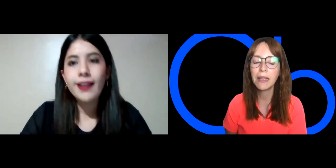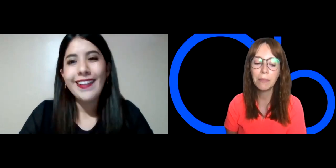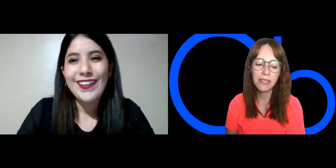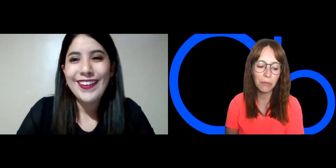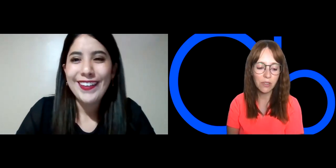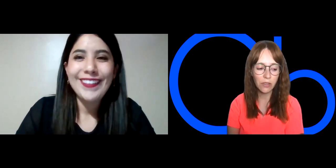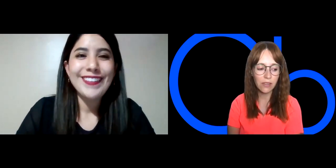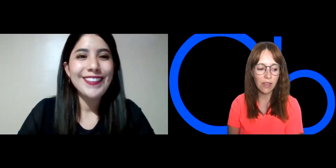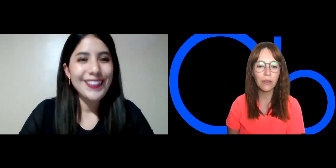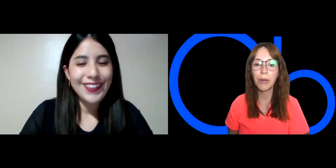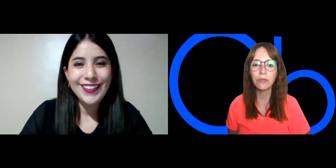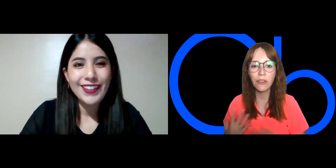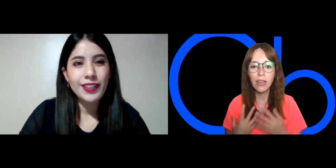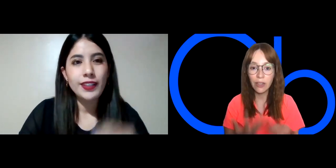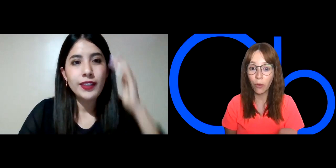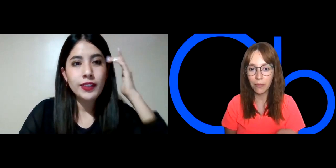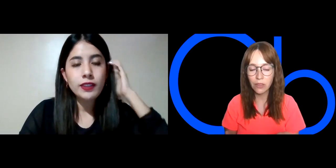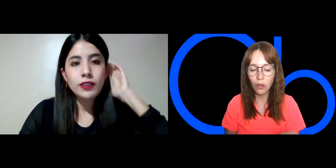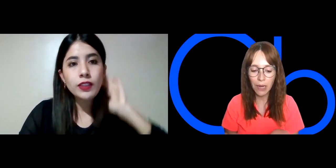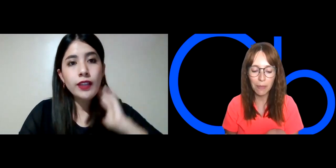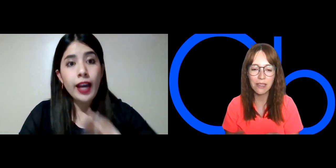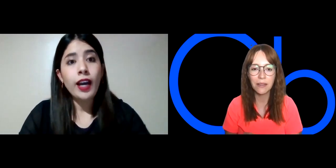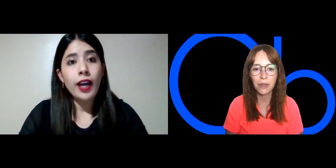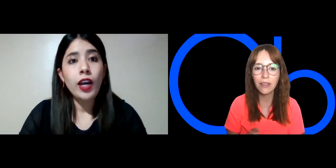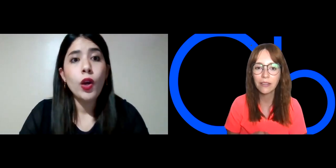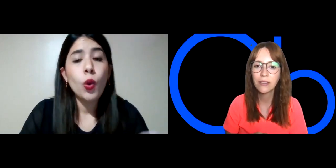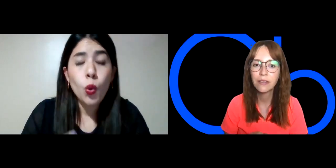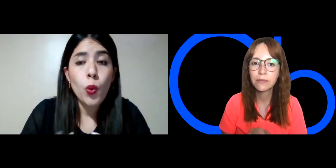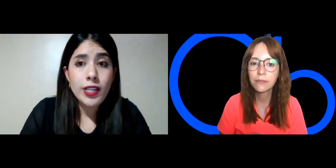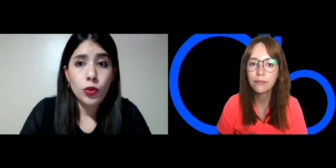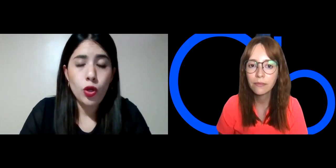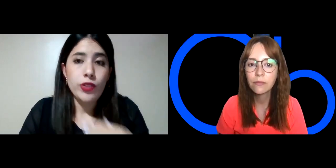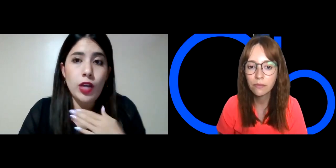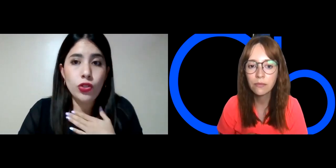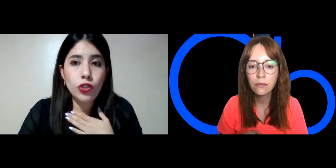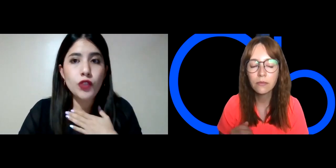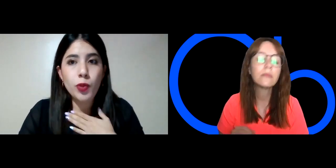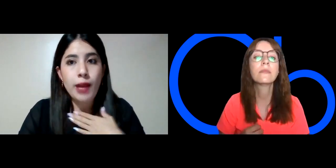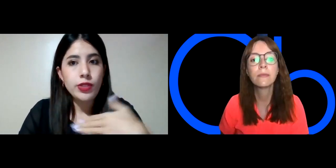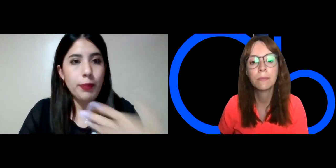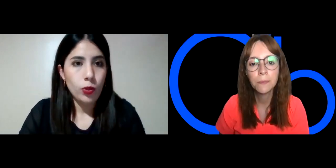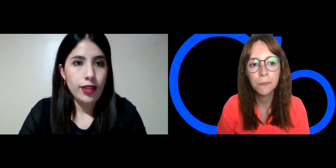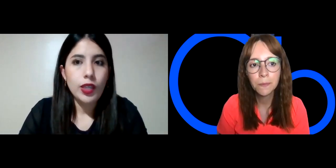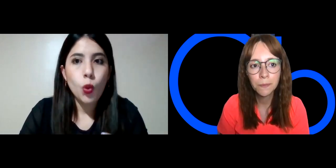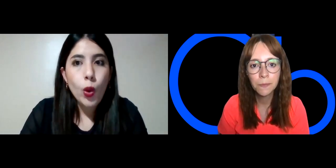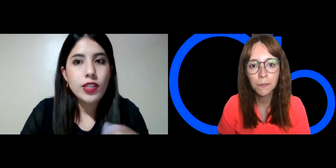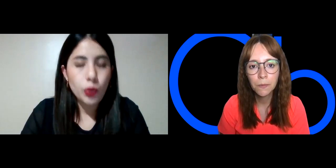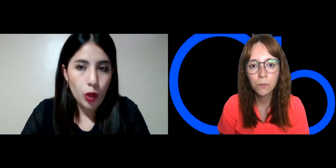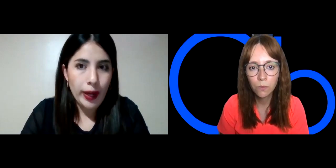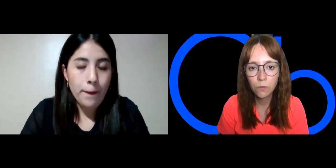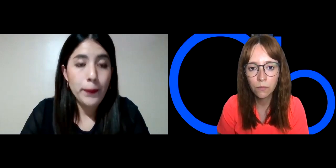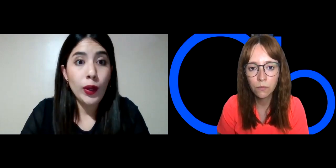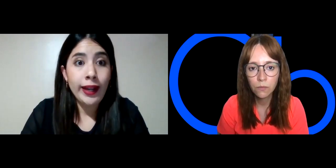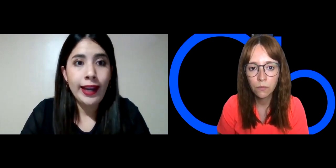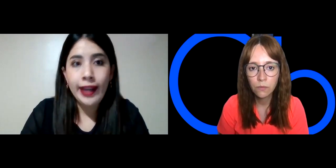va. Empezamos entonces con preguntándole el nombre al paciente, ¿verdad? ¿Cuál es tu nombre? O sea, nosotros formulamos la pregunta así, ¿cuál es tu